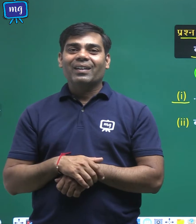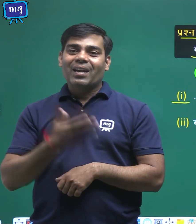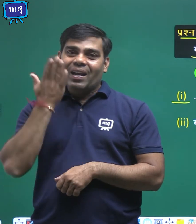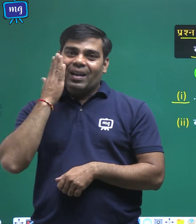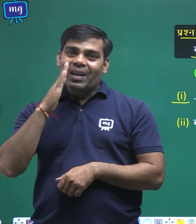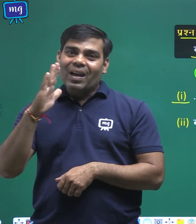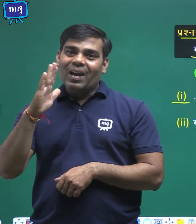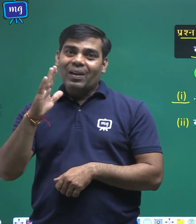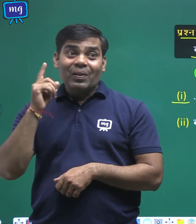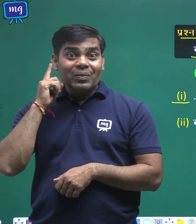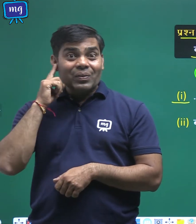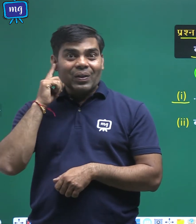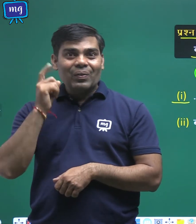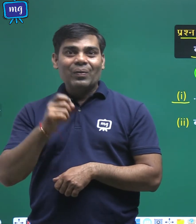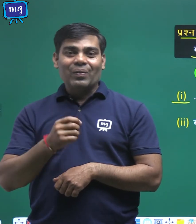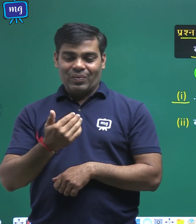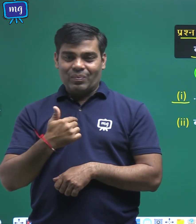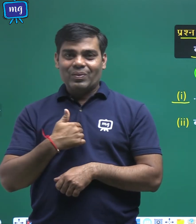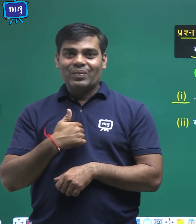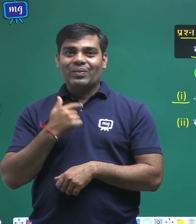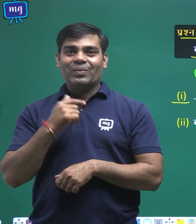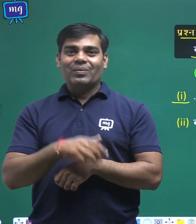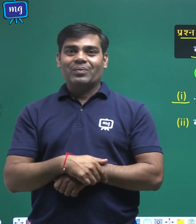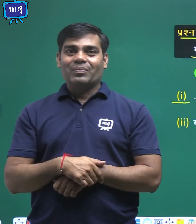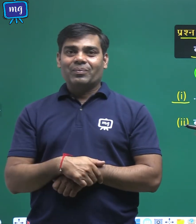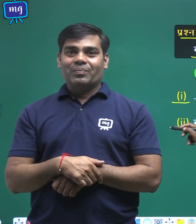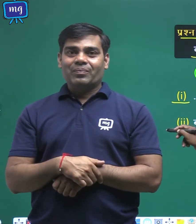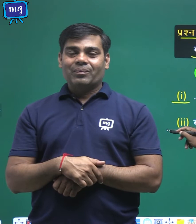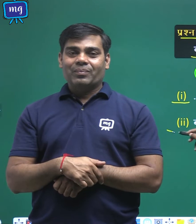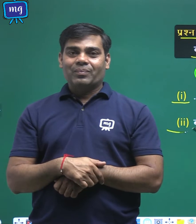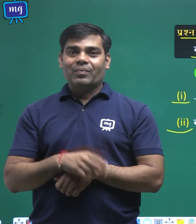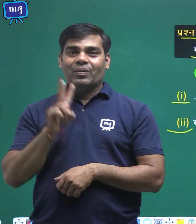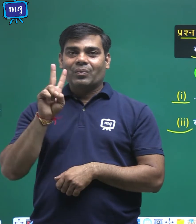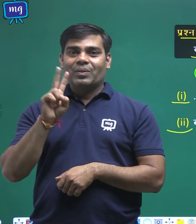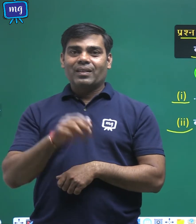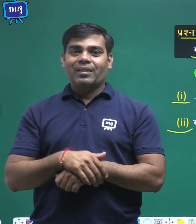राग सुनाओ मुझको। दूसरा है